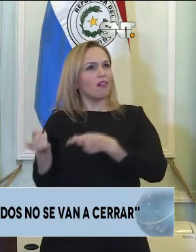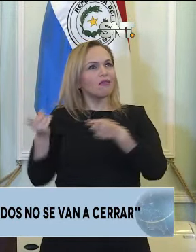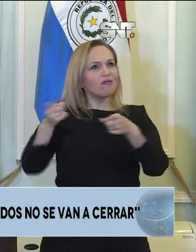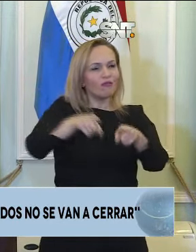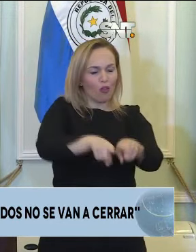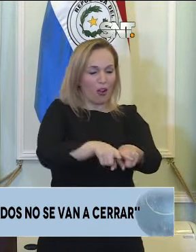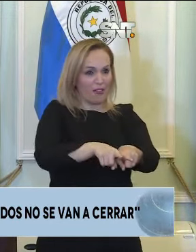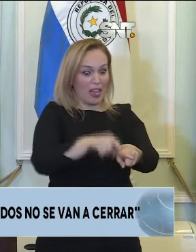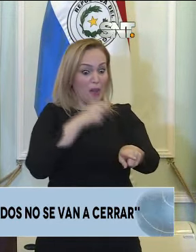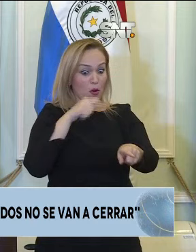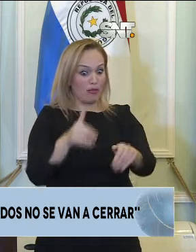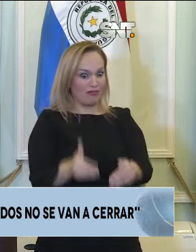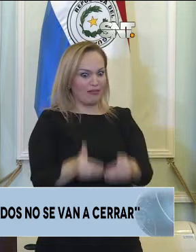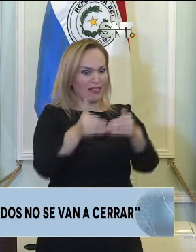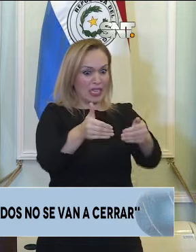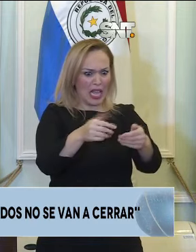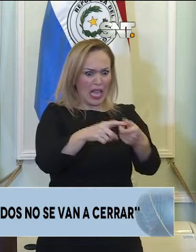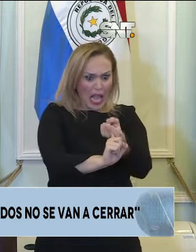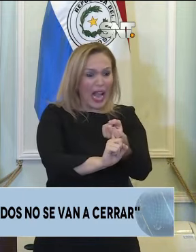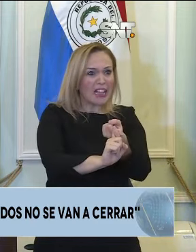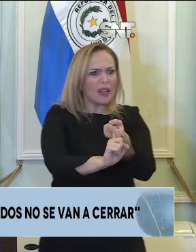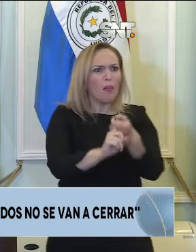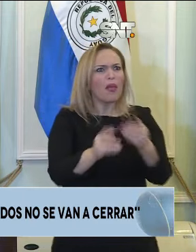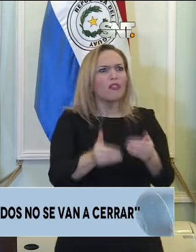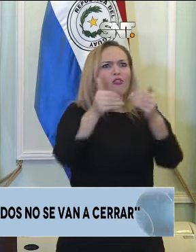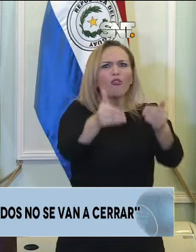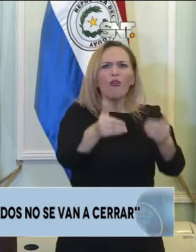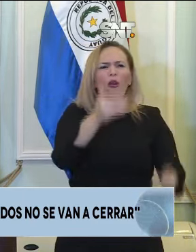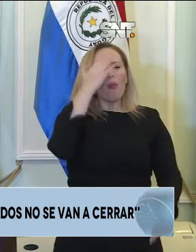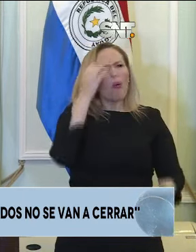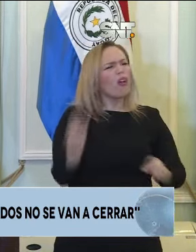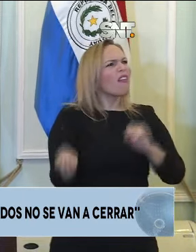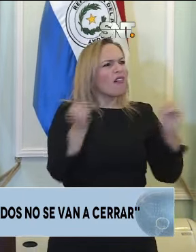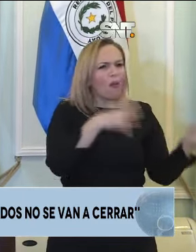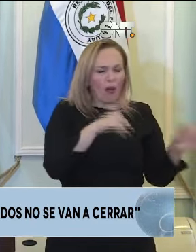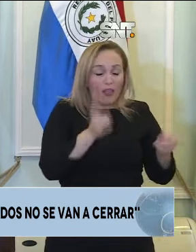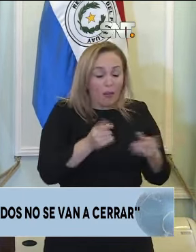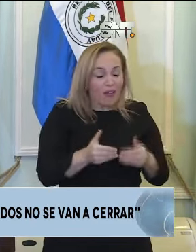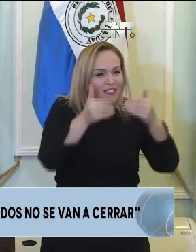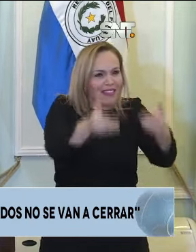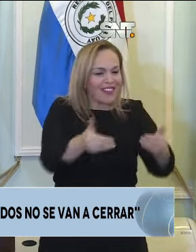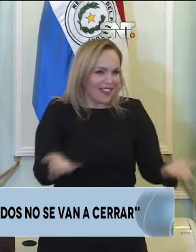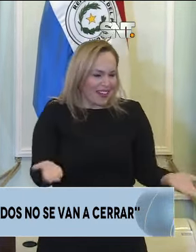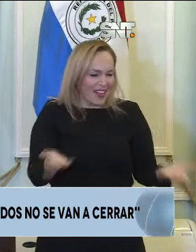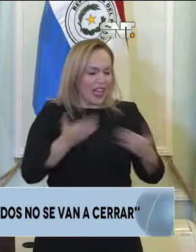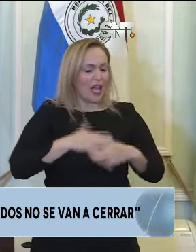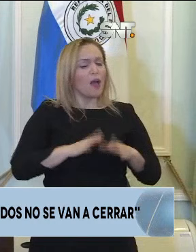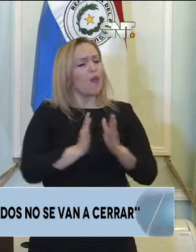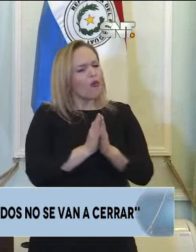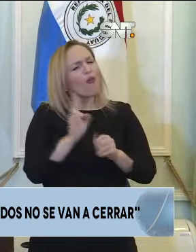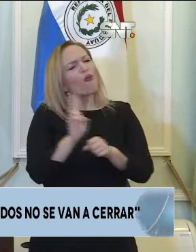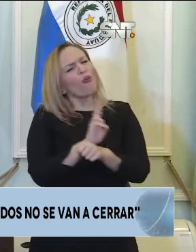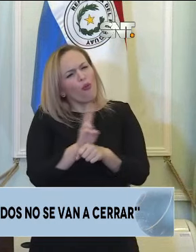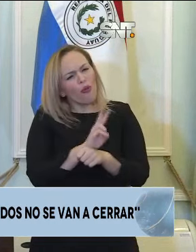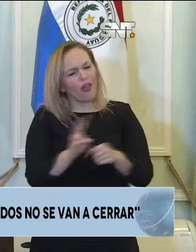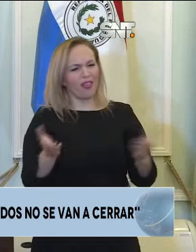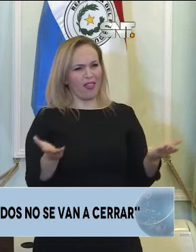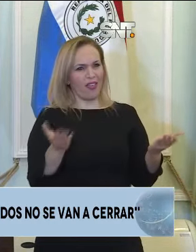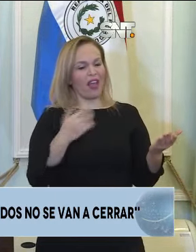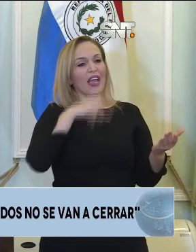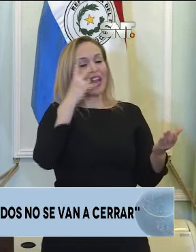mi guinante, si se posterga en casamiento, mendacea, llevo a nota, ¿qué piensa que se va a mudar? Hay que tener mucho cuidado. Quiero